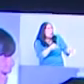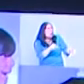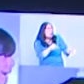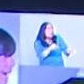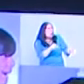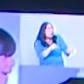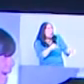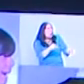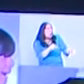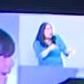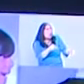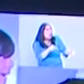a los oyentes.